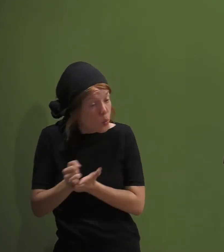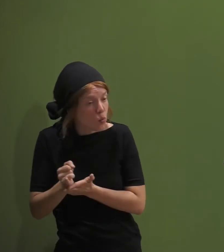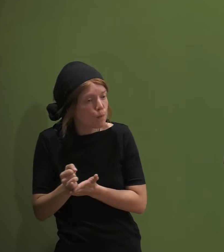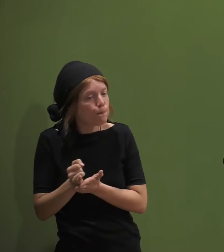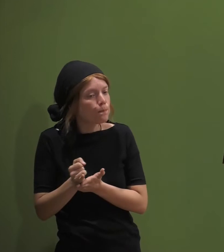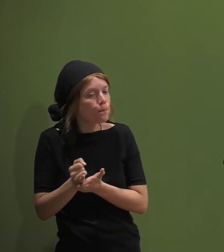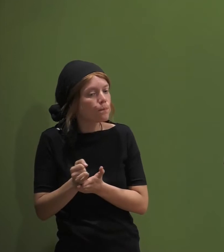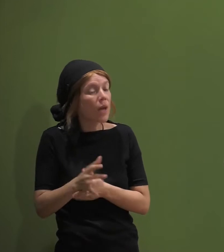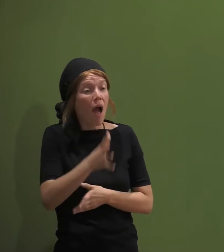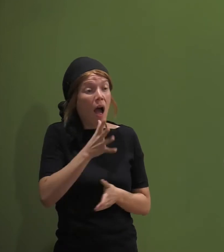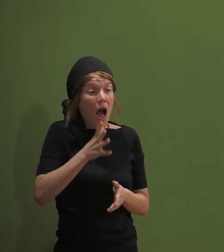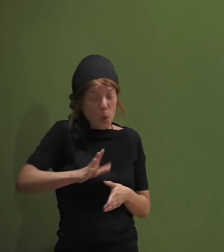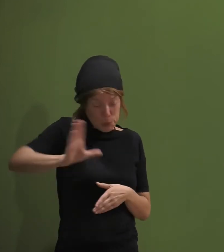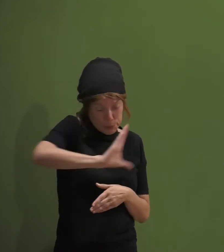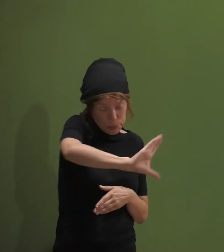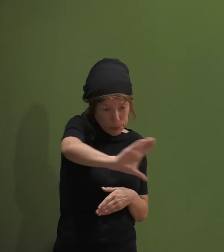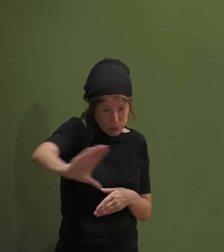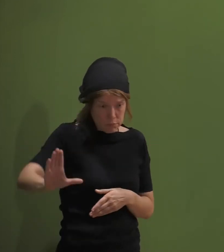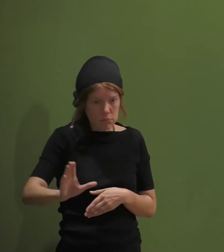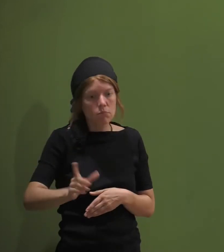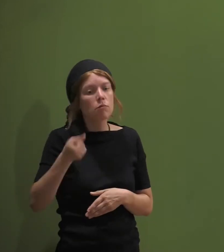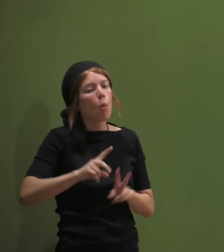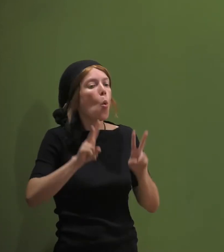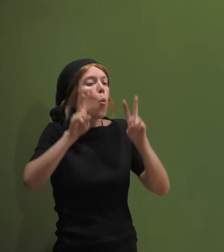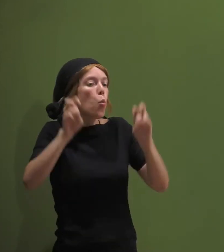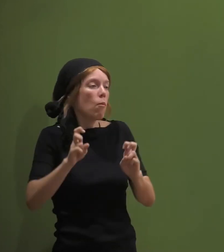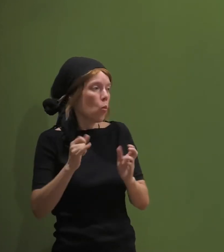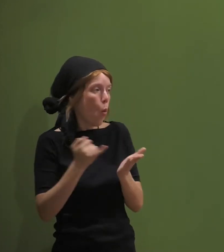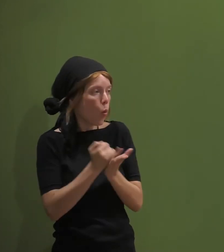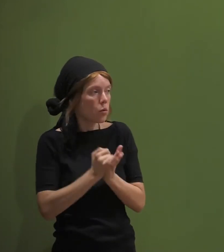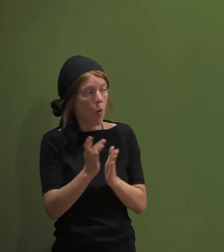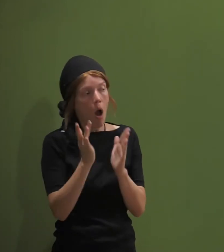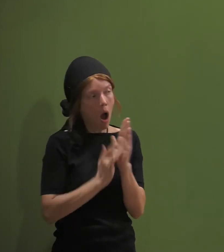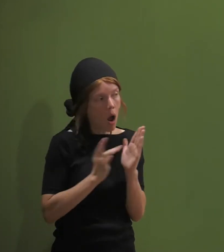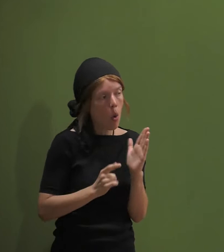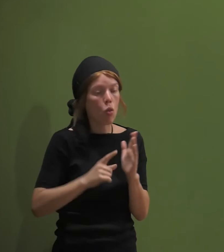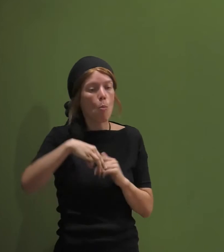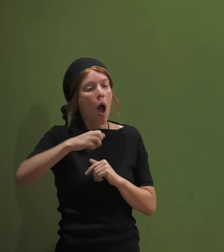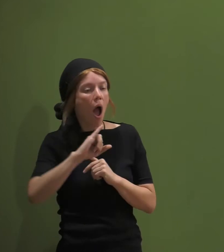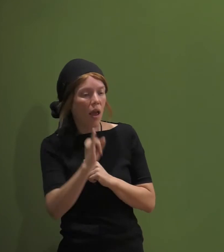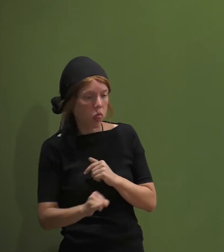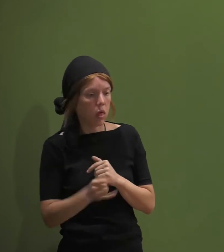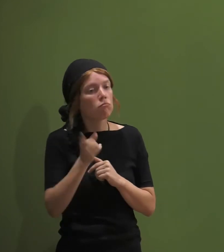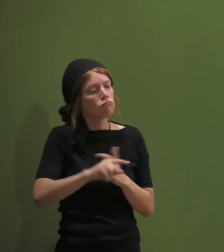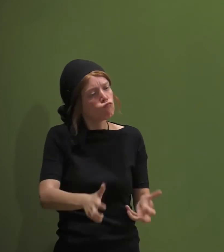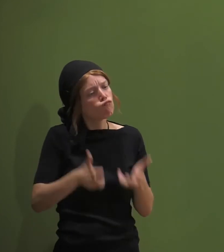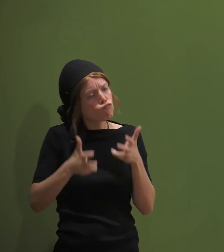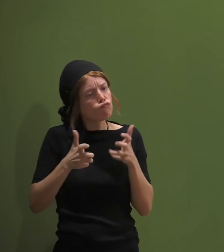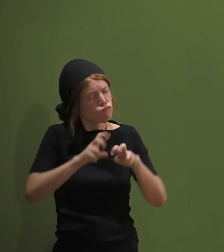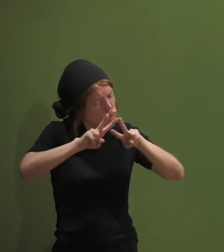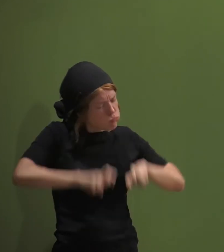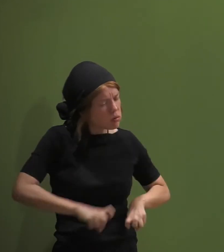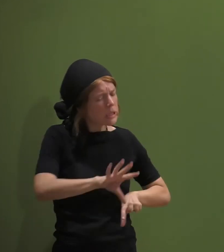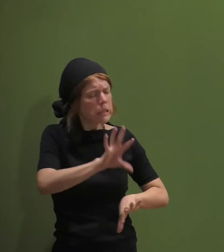se introduce el regadío en miles de hectáreas y se consolidan nuevos cultivos como el arroz y el maíz, que además se habían beneficiado de una intensa